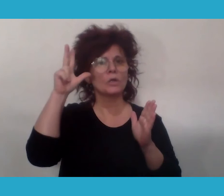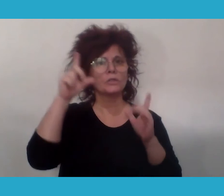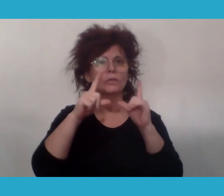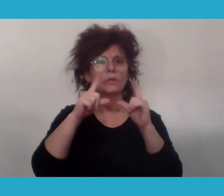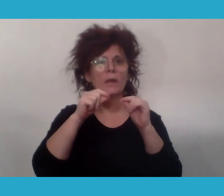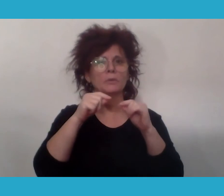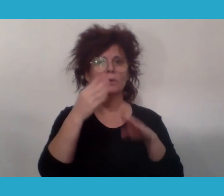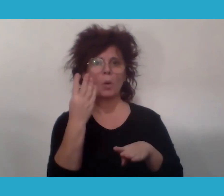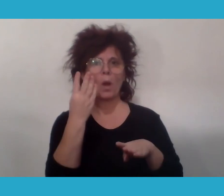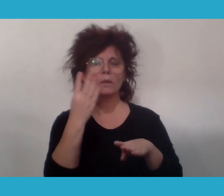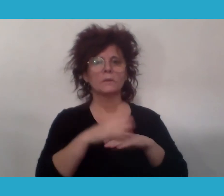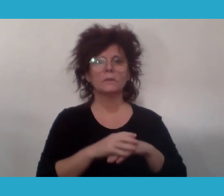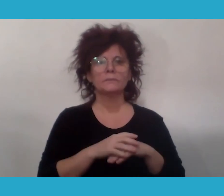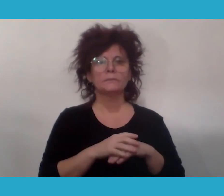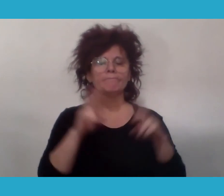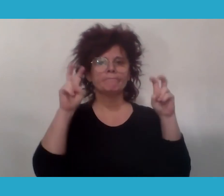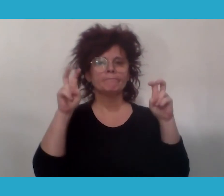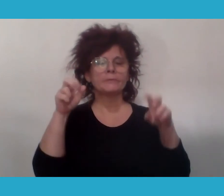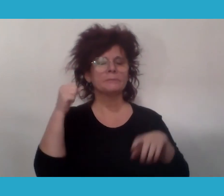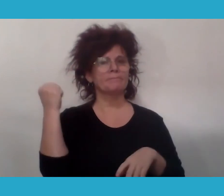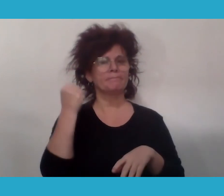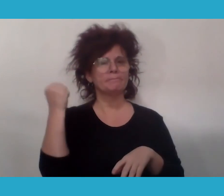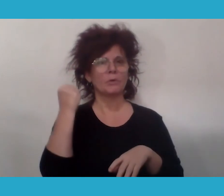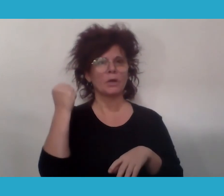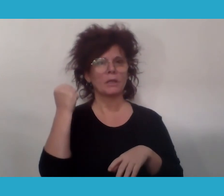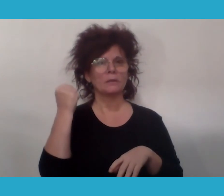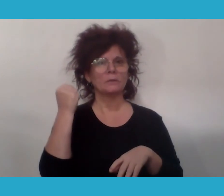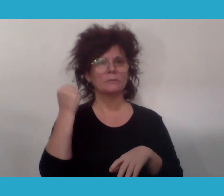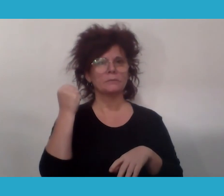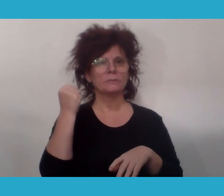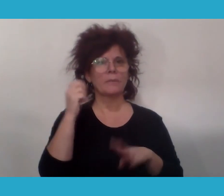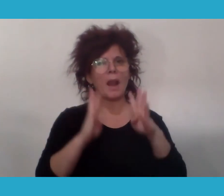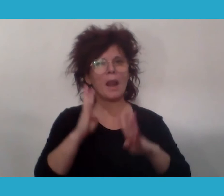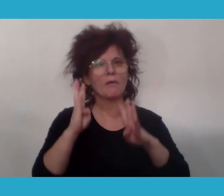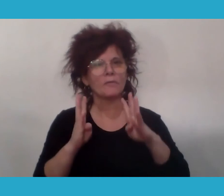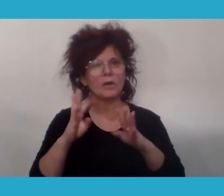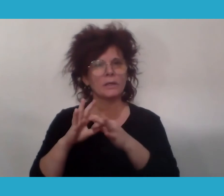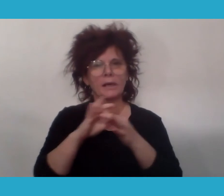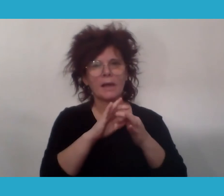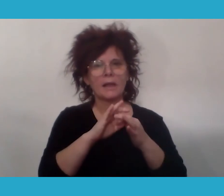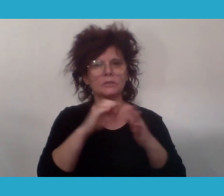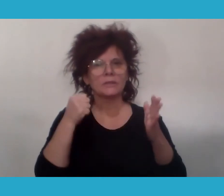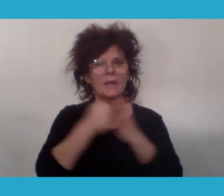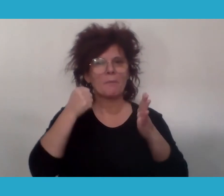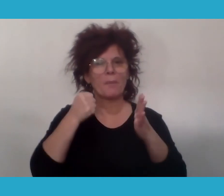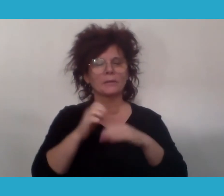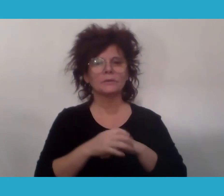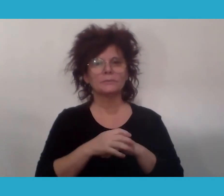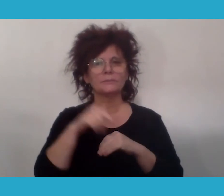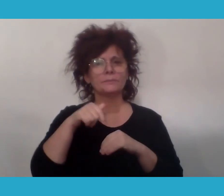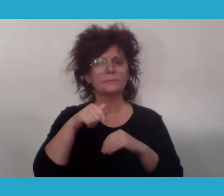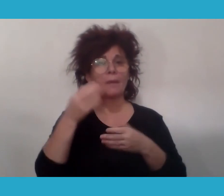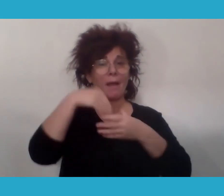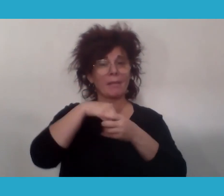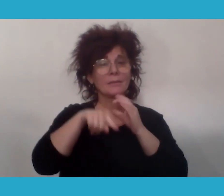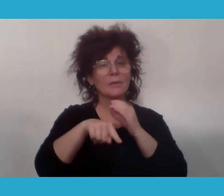4, se encuentra un gran tema, el segundo referido a la flora y impacto si se realiza la obra. Dentro de este